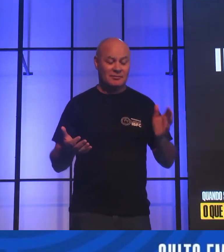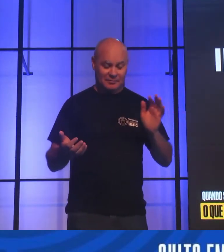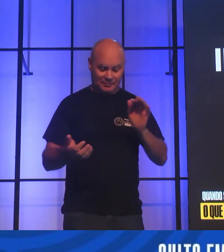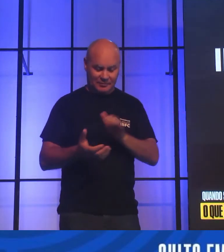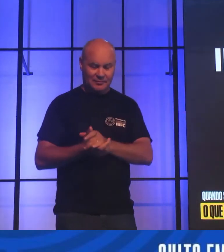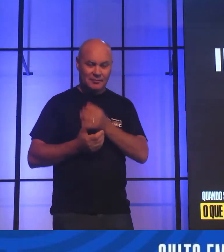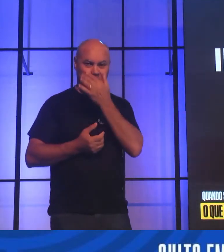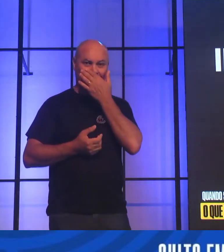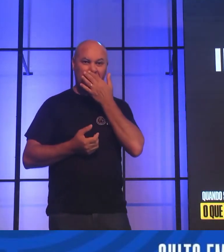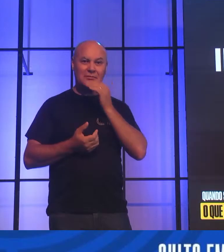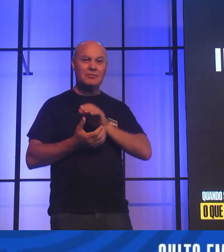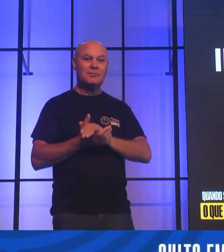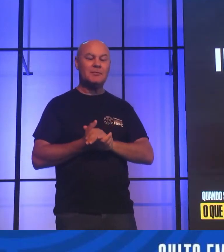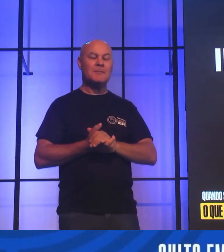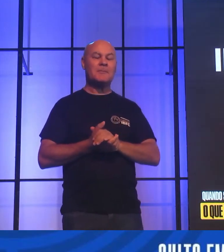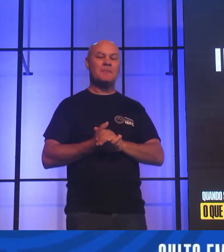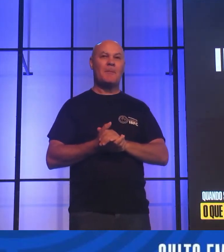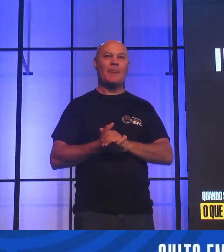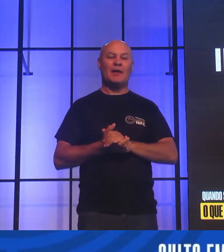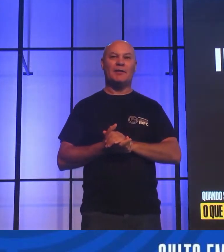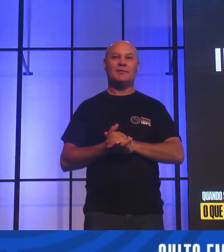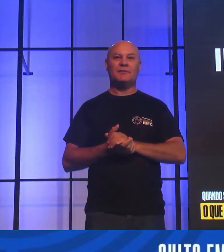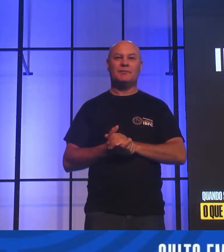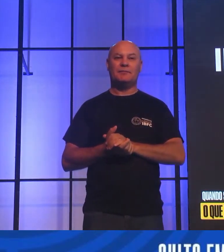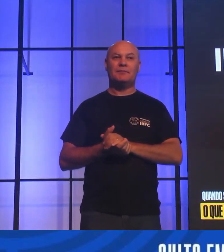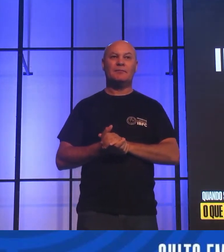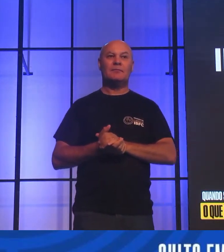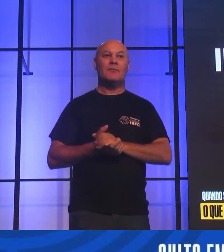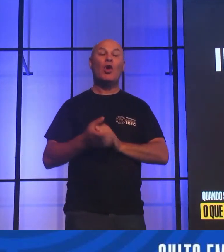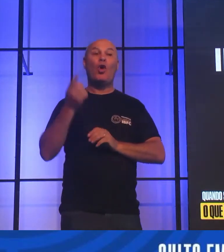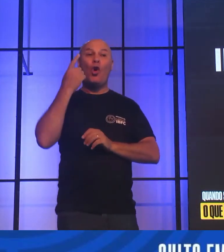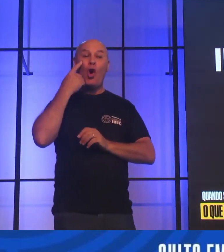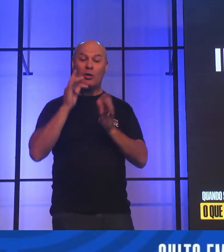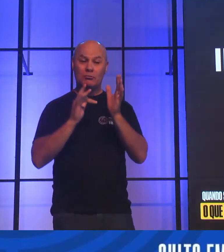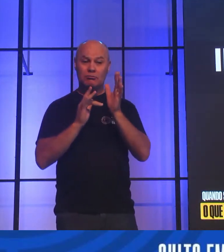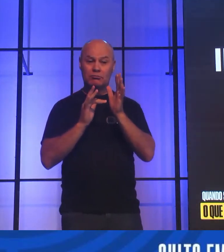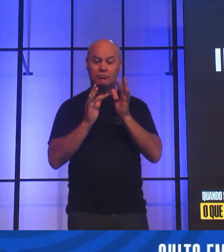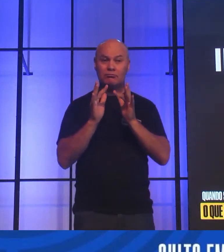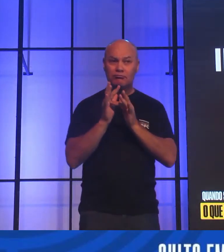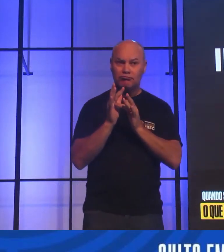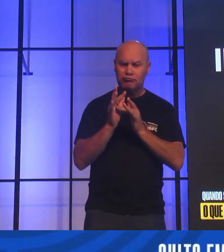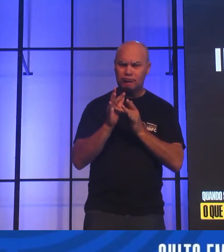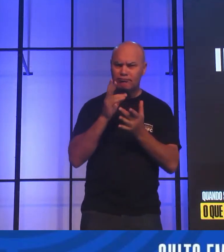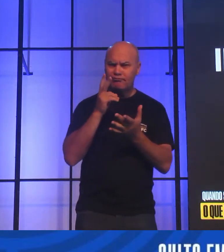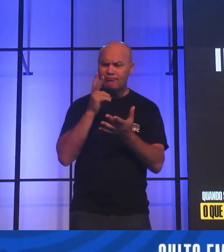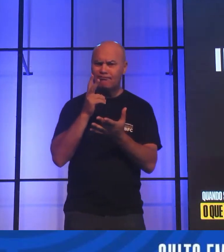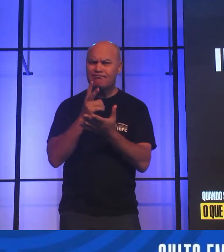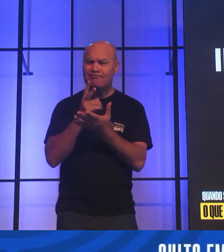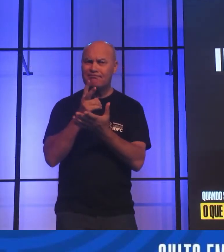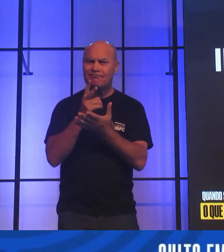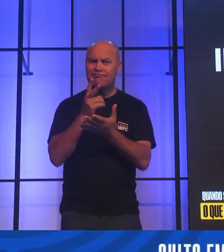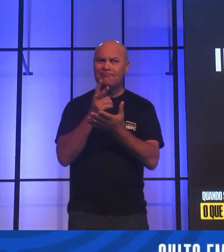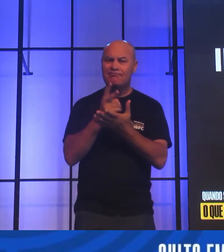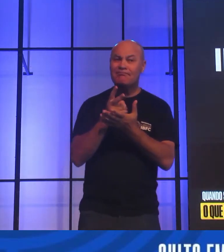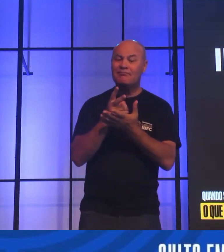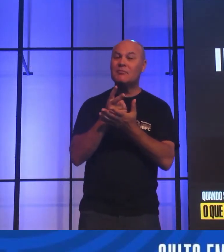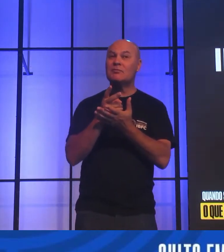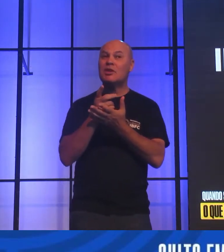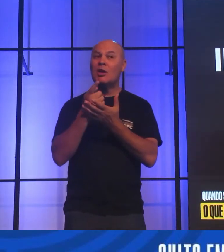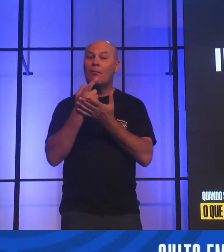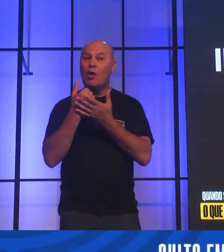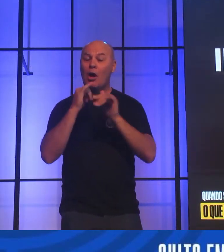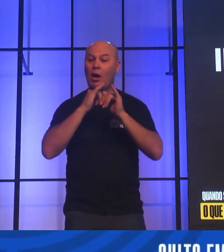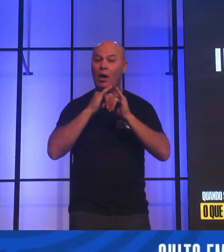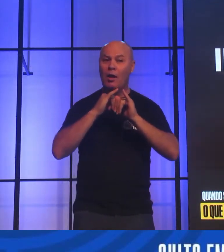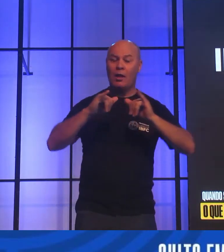que se existe uma coisa que Jesus insiste, se existe uma coisa que Jesus enfatiza muito,